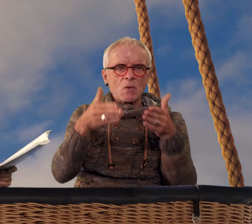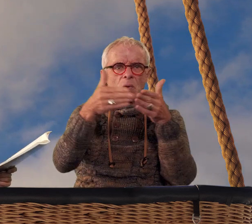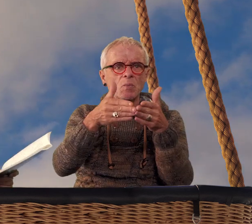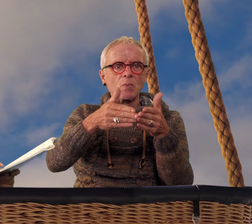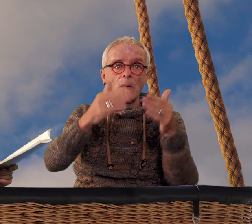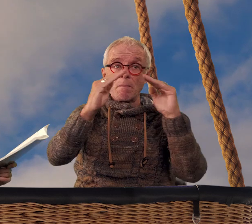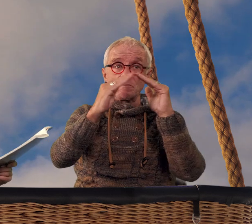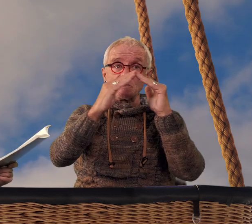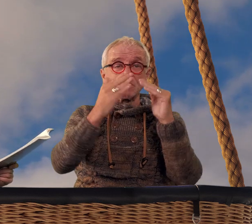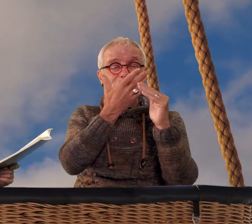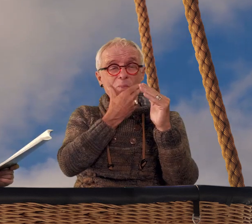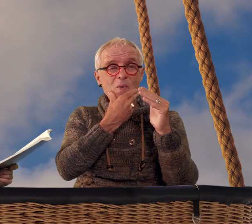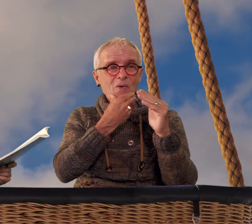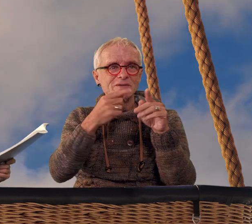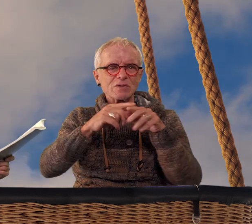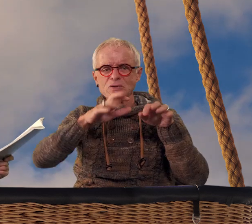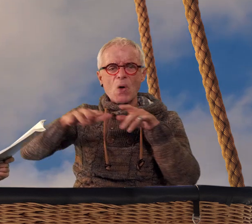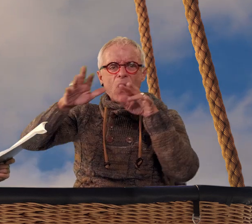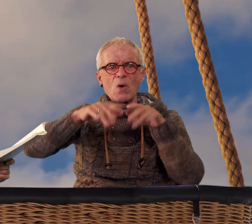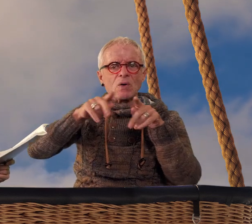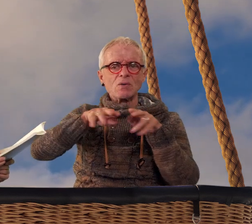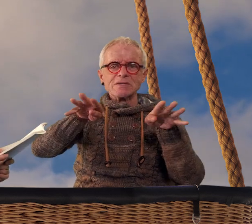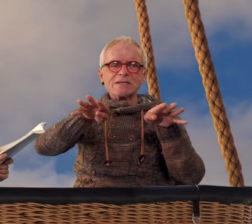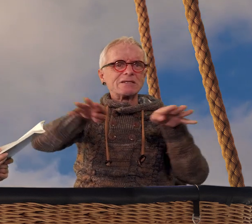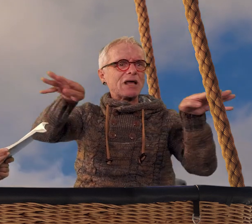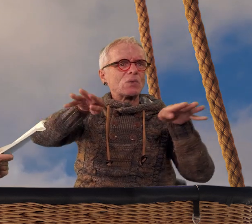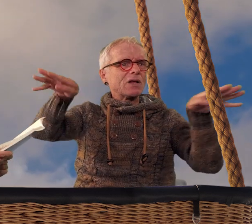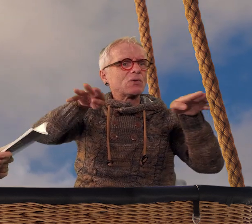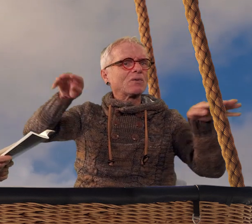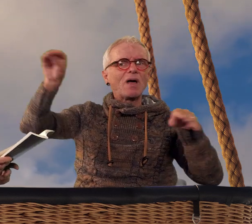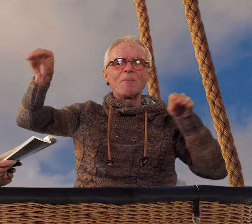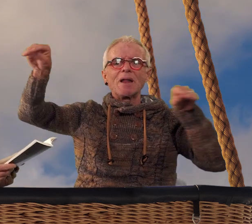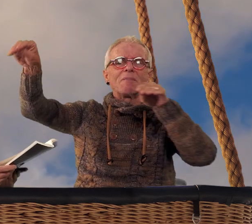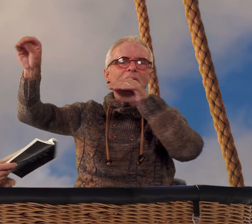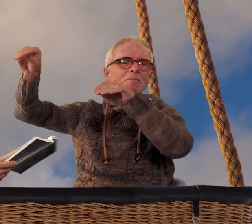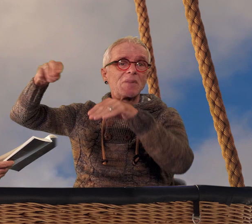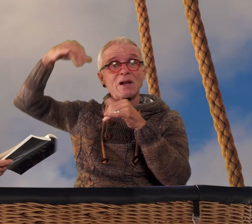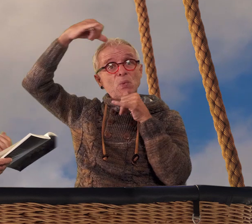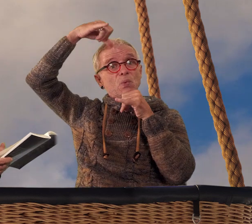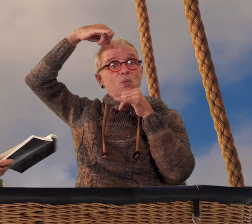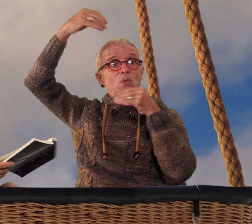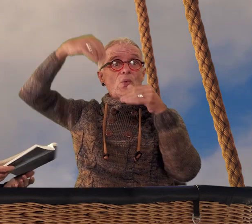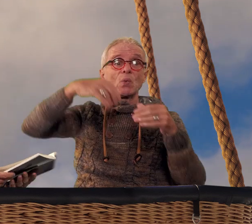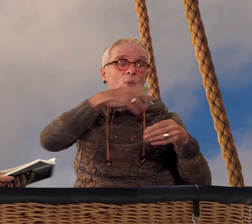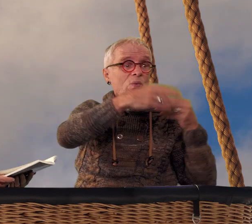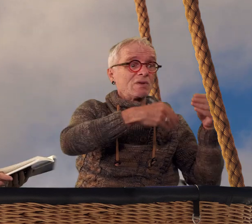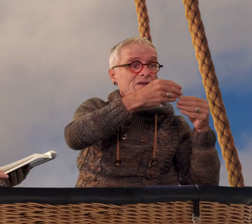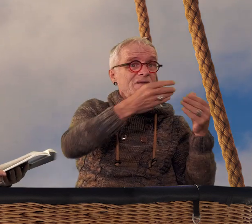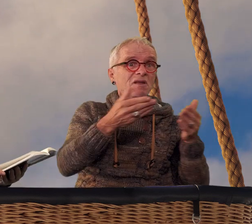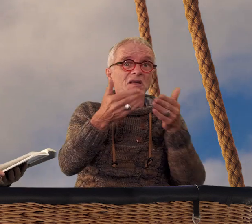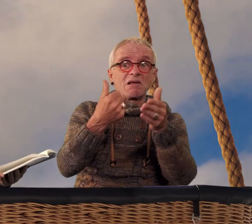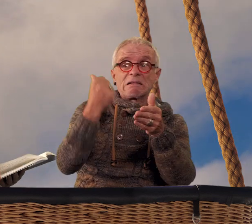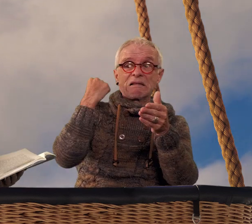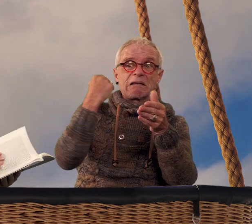maison de plaisance, orgue gigantesque et canon pour rappeler l'attention des habitants de la Terre ou de la Lune au-dessus de la poupe, l